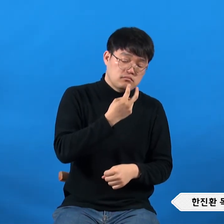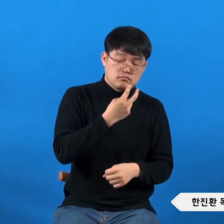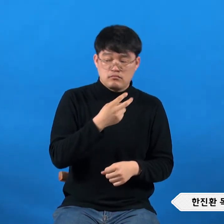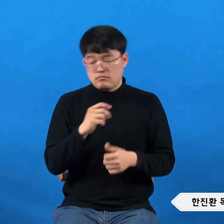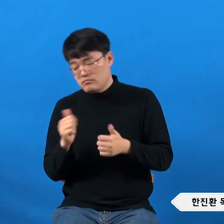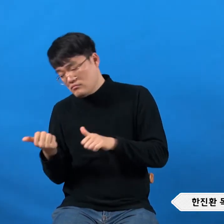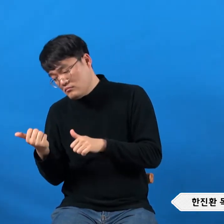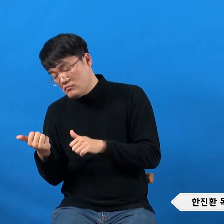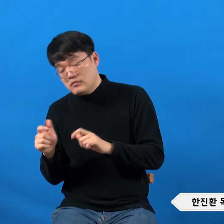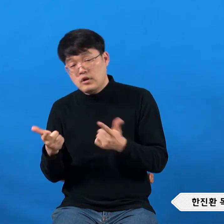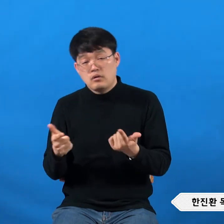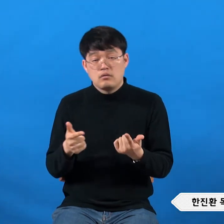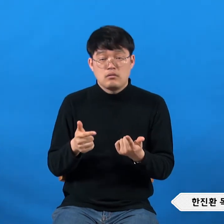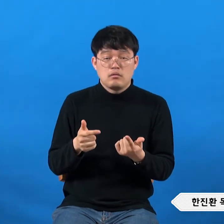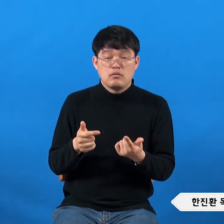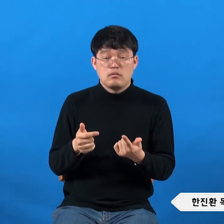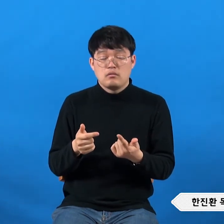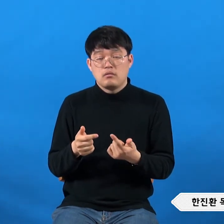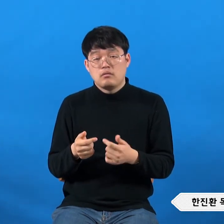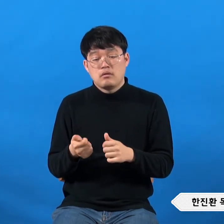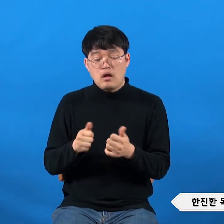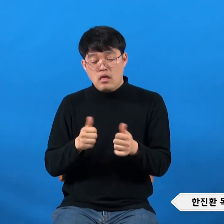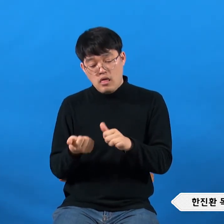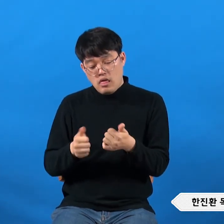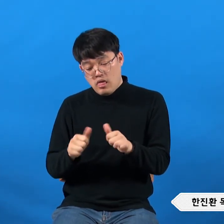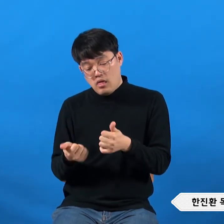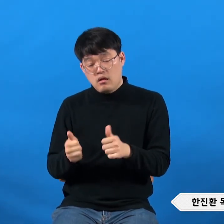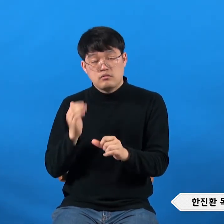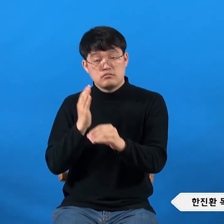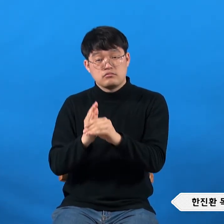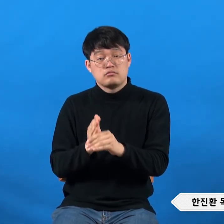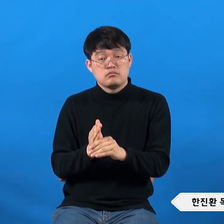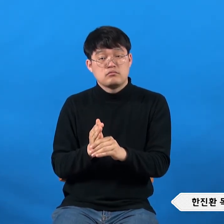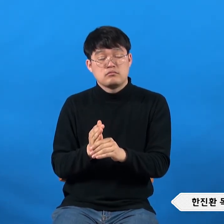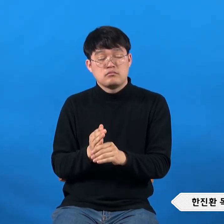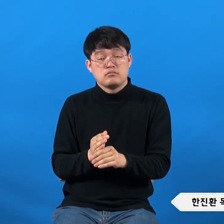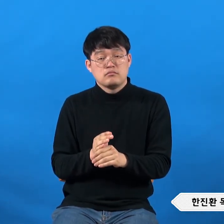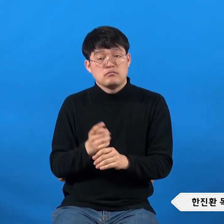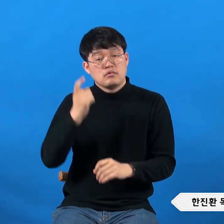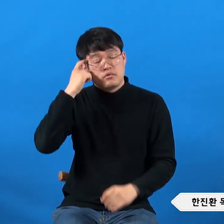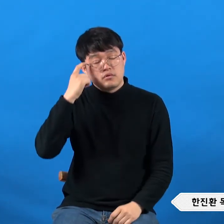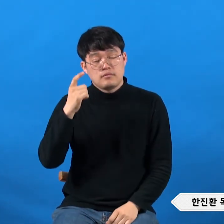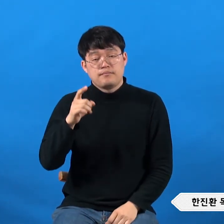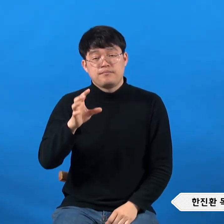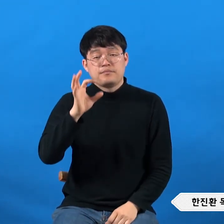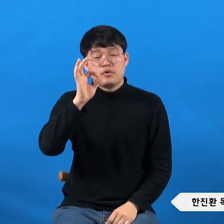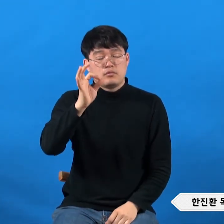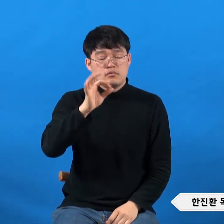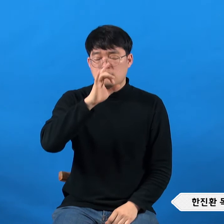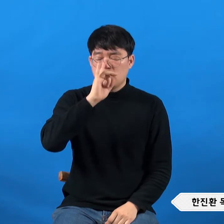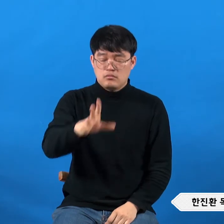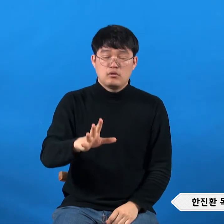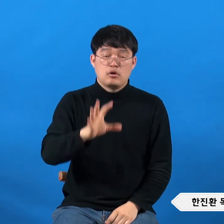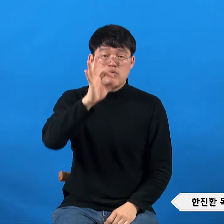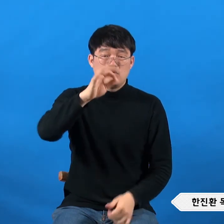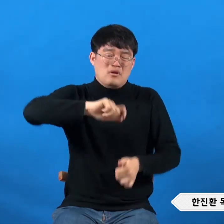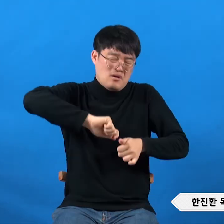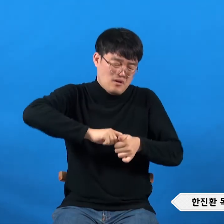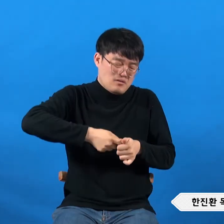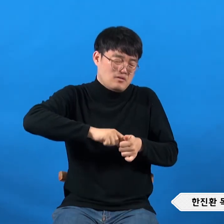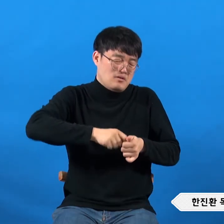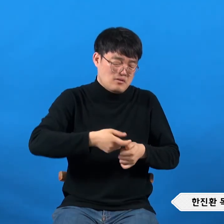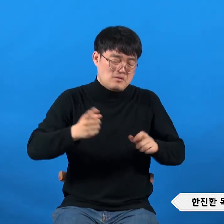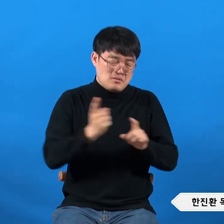것도 아니고 죽은 것도 아니고 왜 저러고 있습니까? 돈으로 할 수 없는 것입니다. 또 돈으로 막 억지로